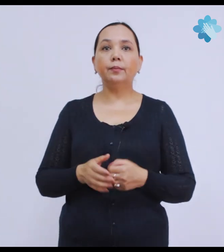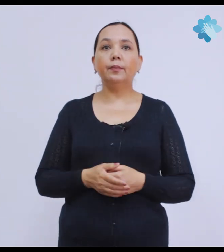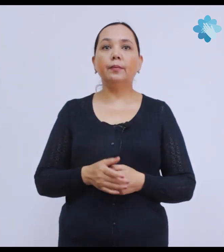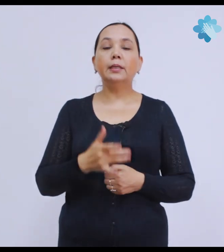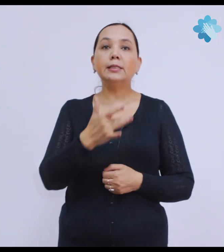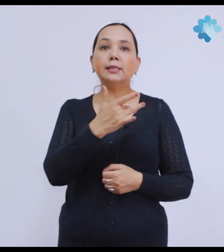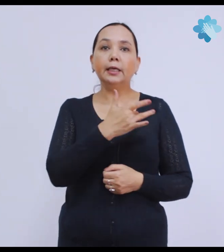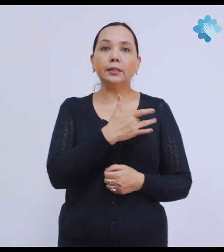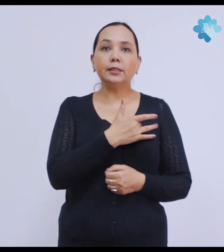сердце